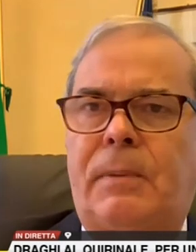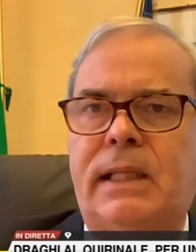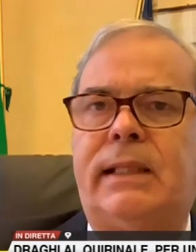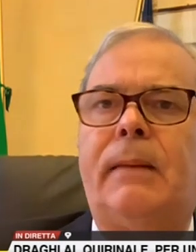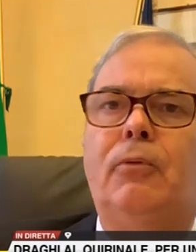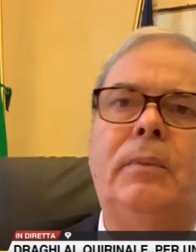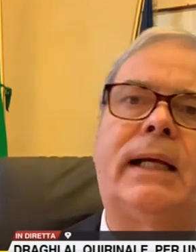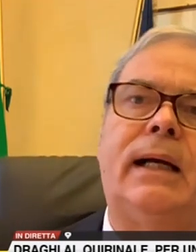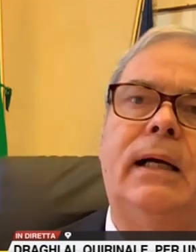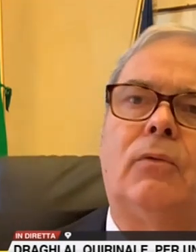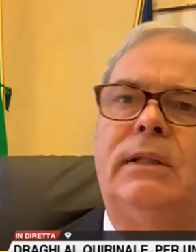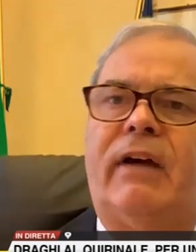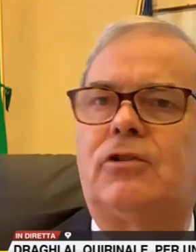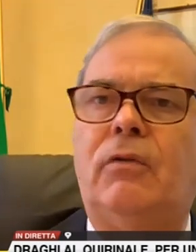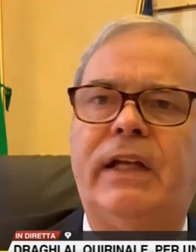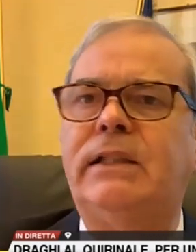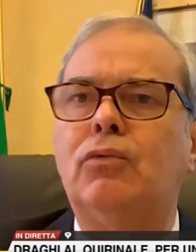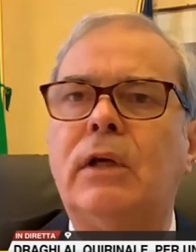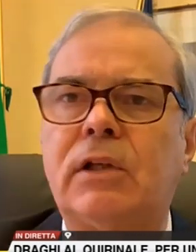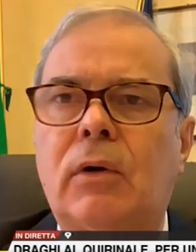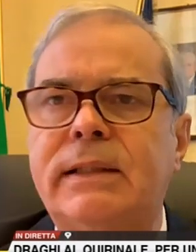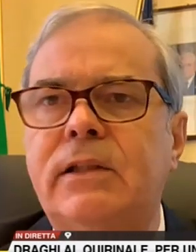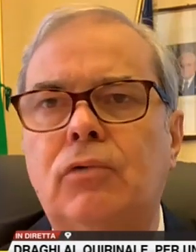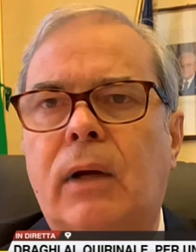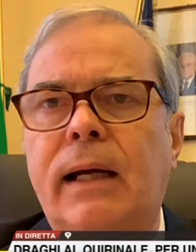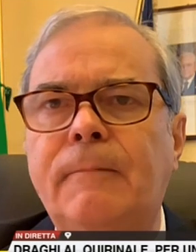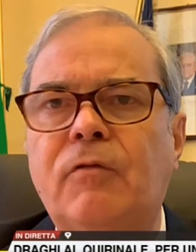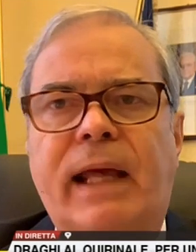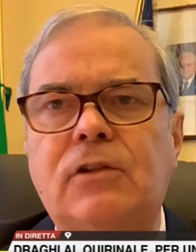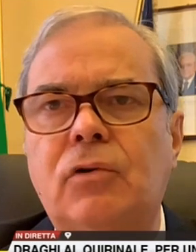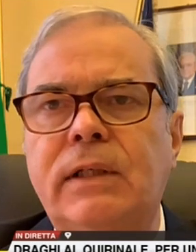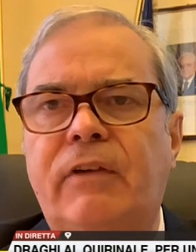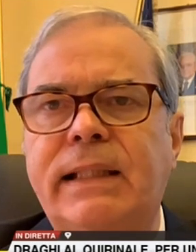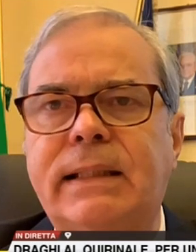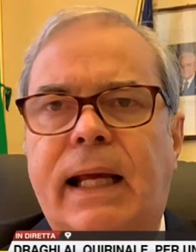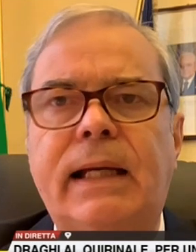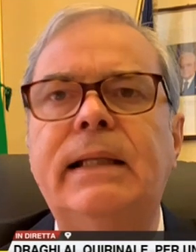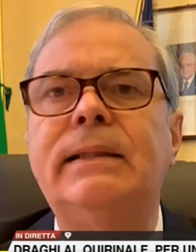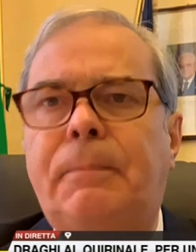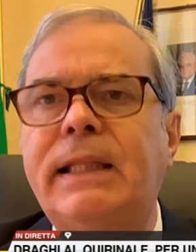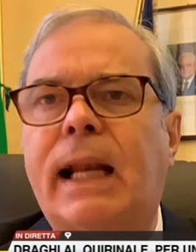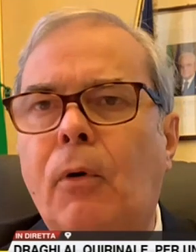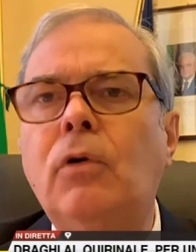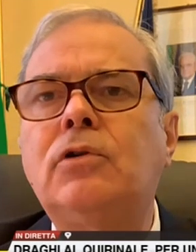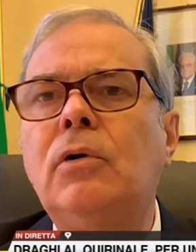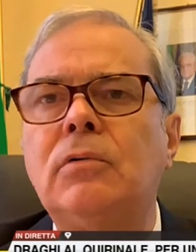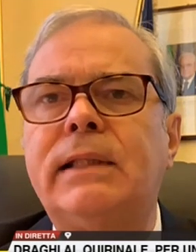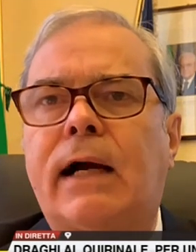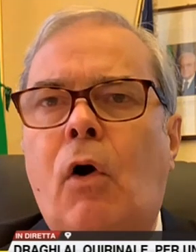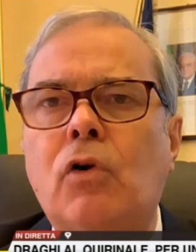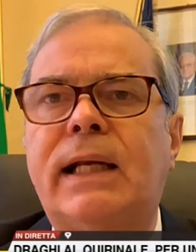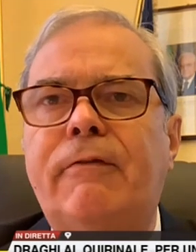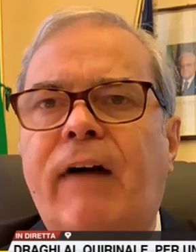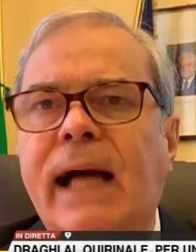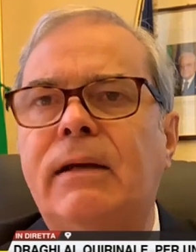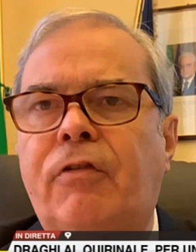del Presidente della Repubblica, quindi verso il 22, se non addirittura verso il 23. Dipenderà molto da